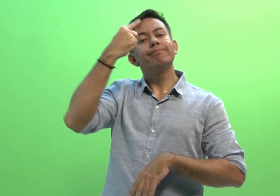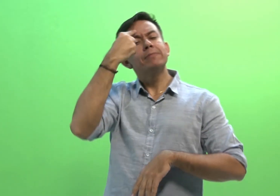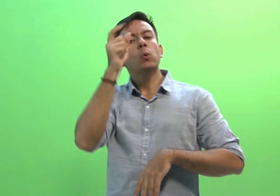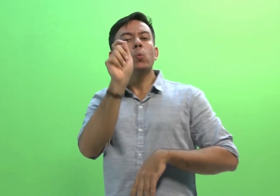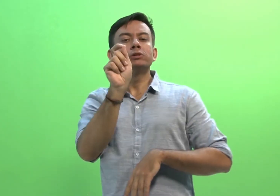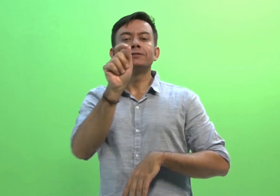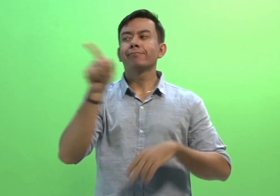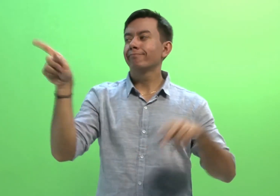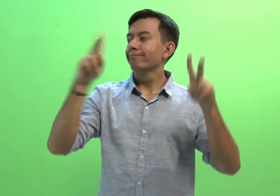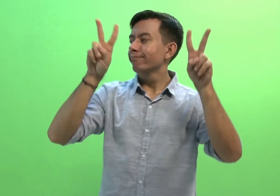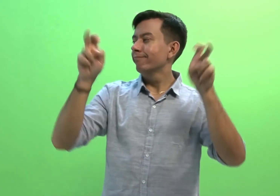Acredita-se